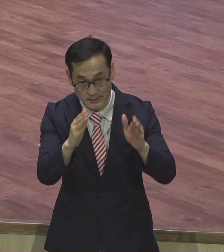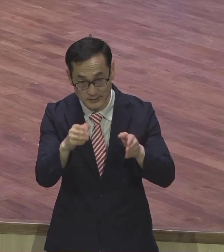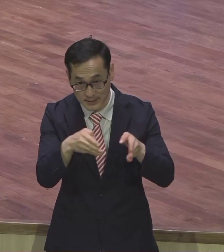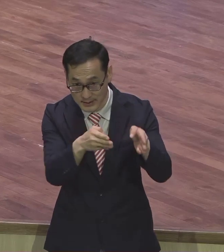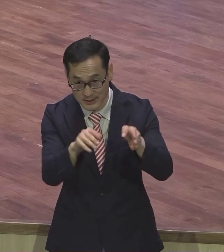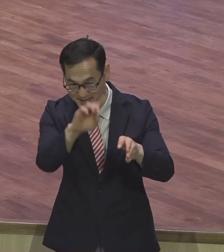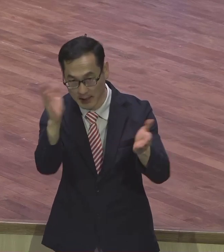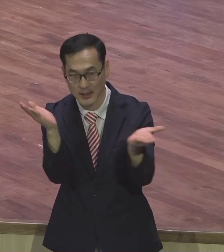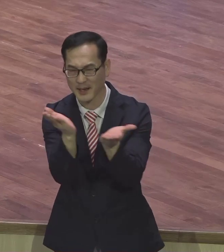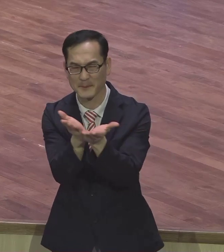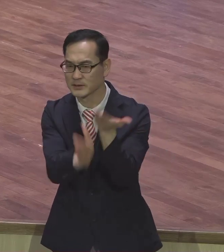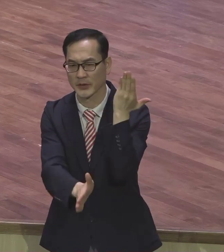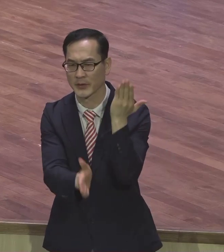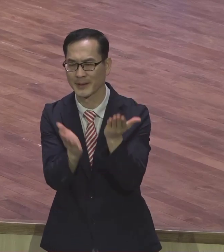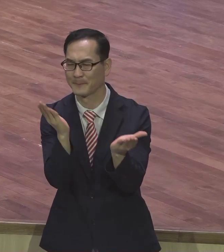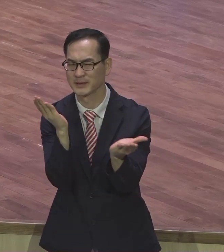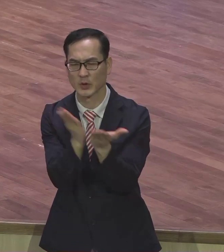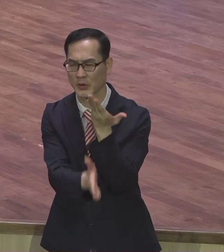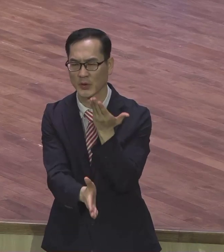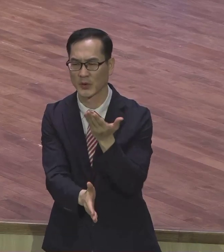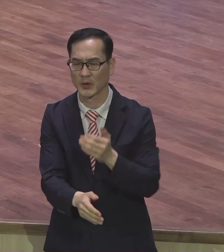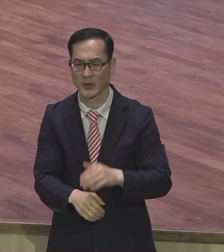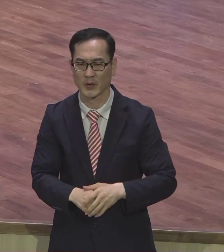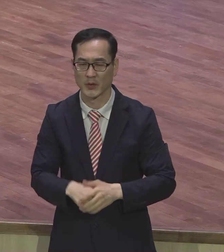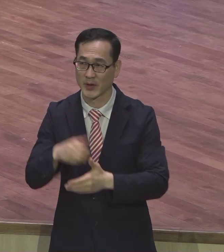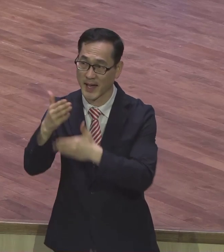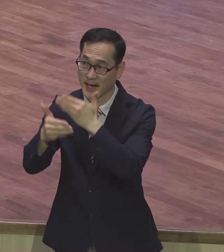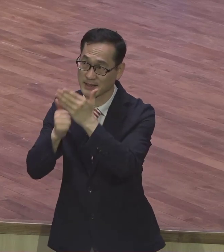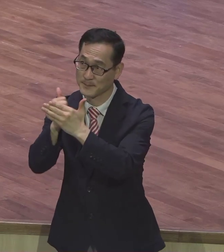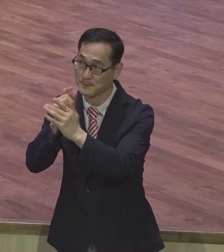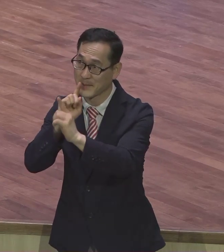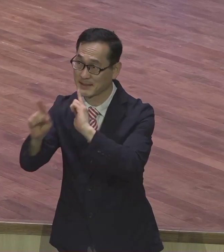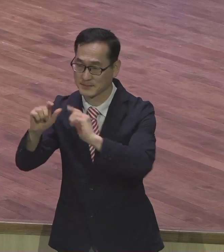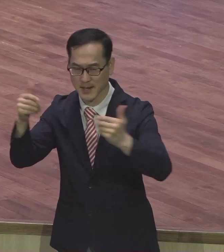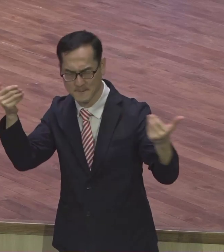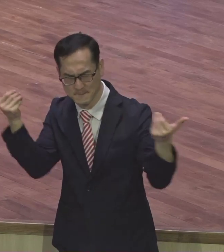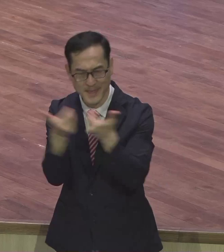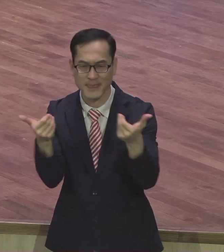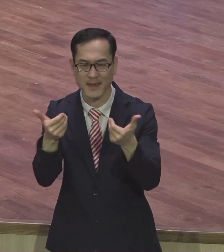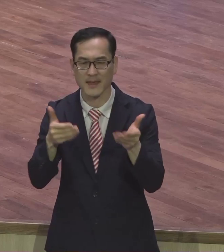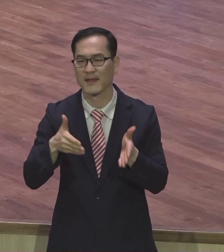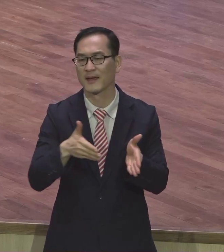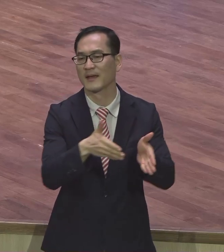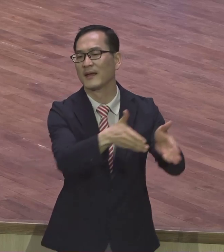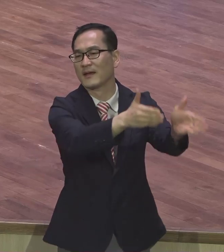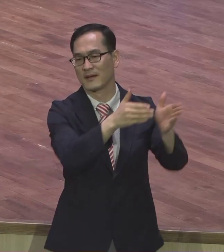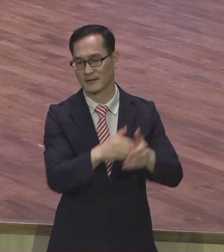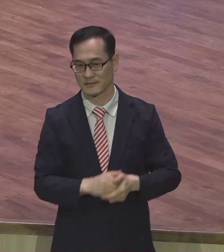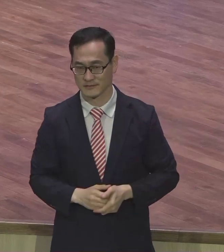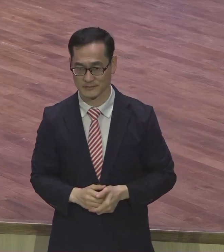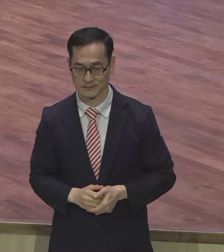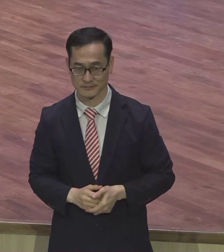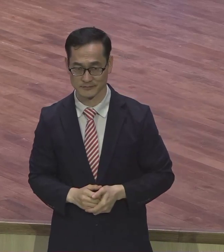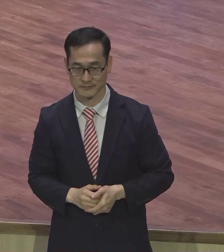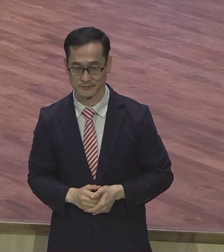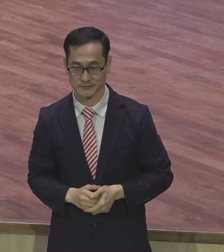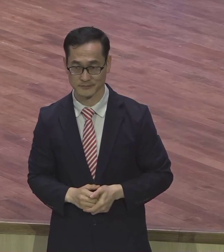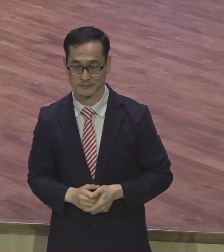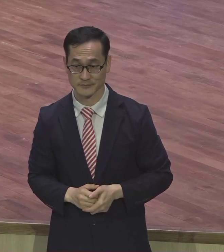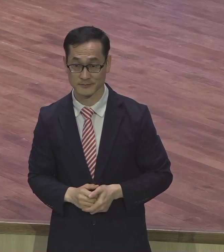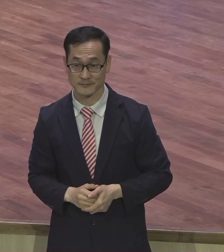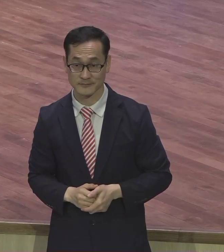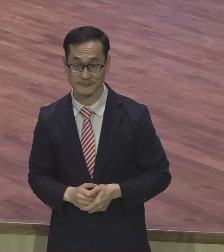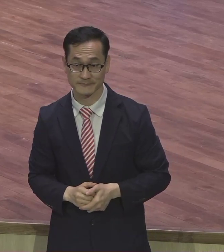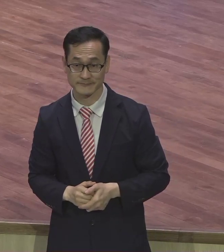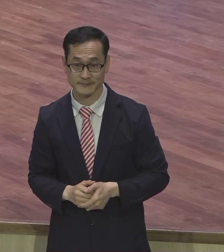세상에 흘러가는 모든 것이 다 하나님 말씀과는 정반대로 흘러가고 있다. 그러니까 우리가